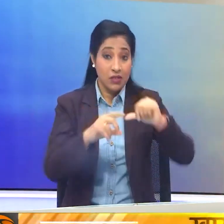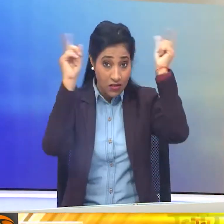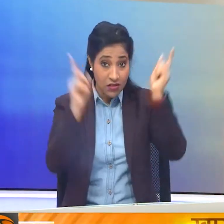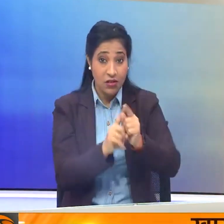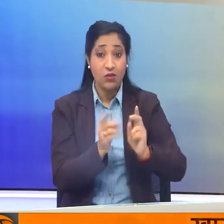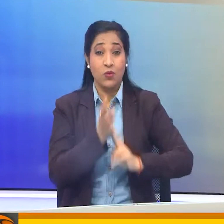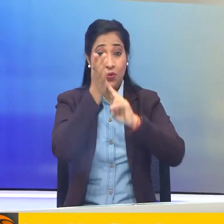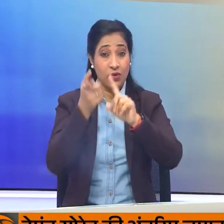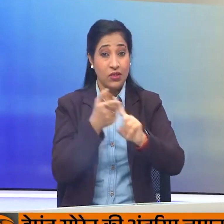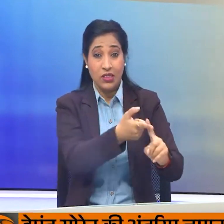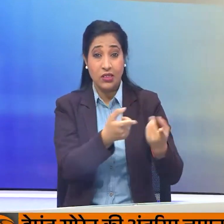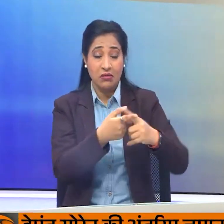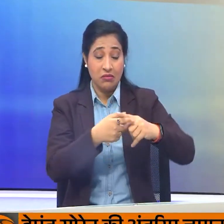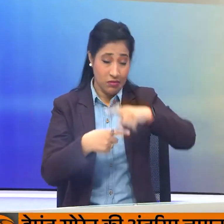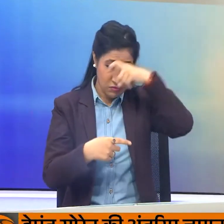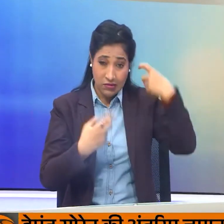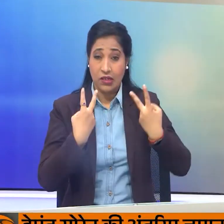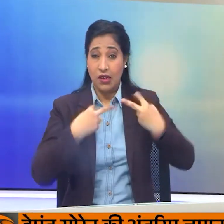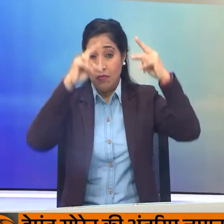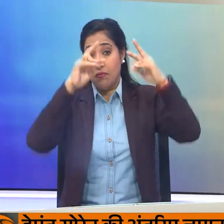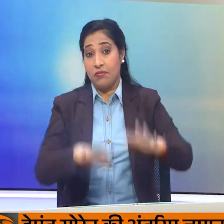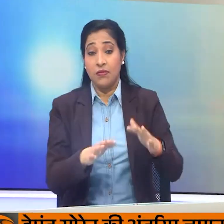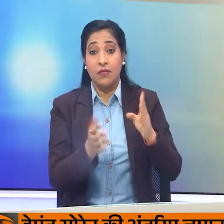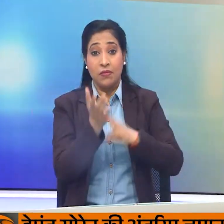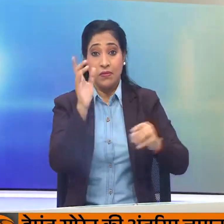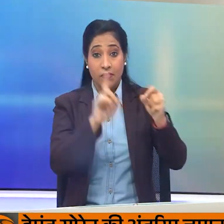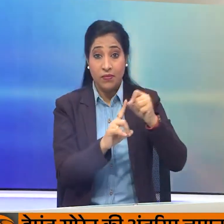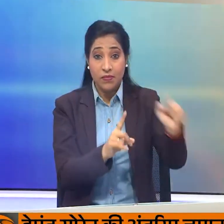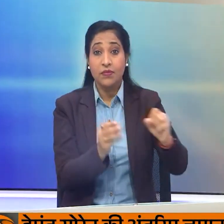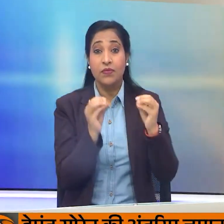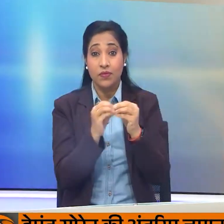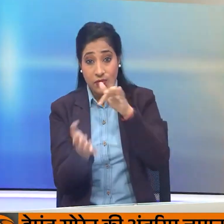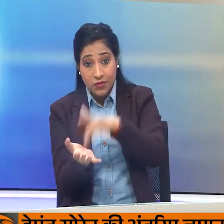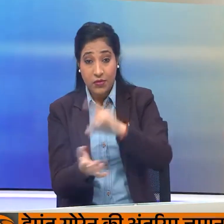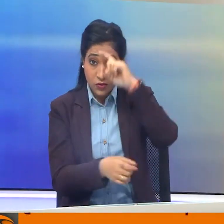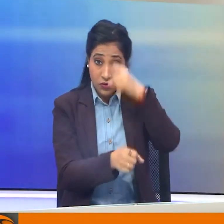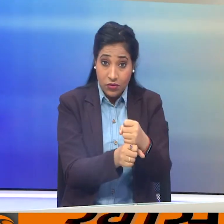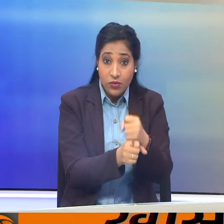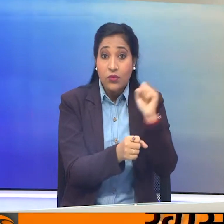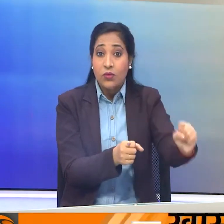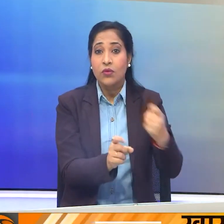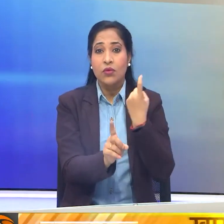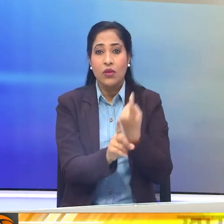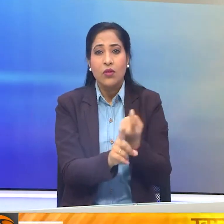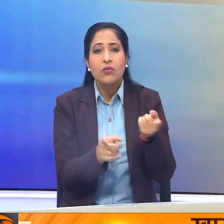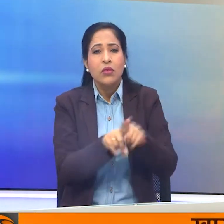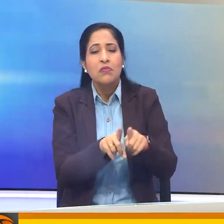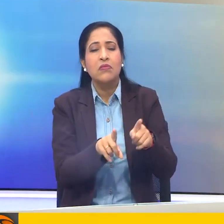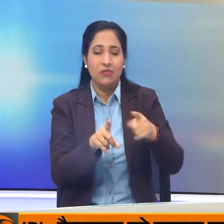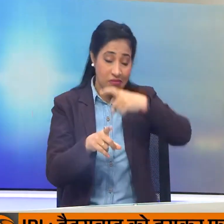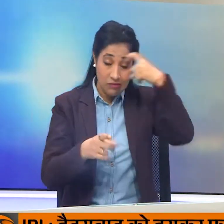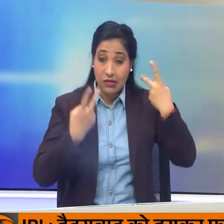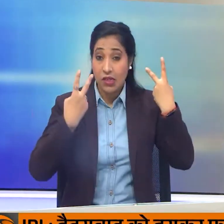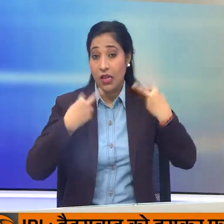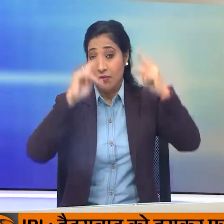भारत के कई हिस्सों में भीषण गर्मी का प्रकोप जारी है। मध्य प्रदेश, विदर्भ और गुजरात में भी कमोबेश यही स्थिति बनी हुई